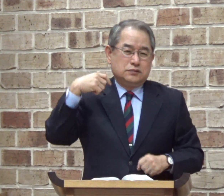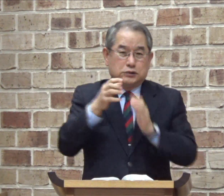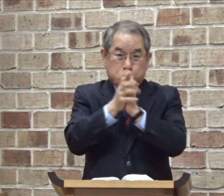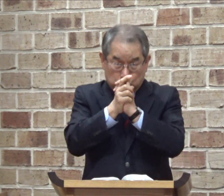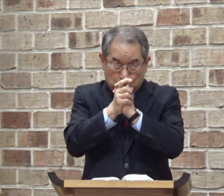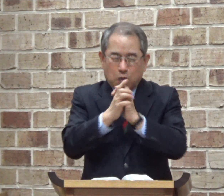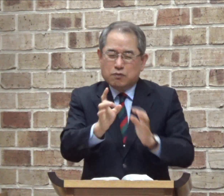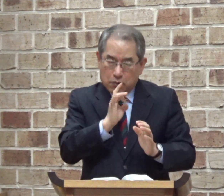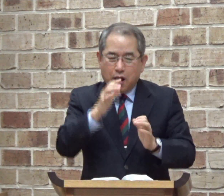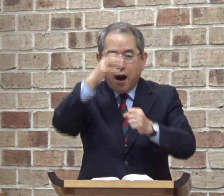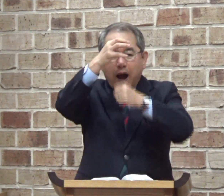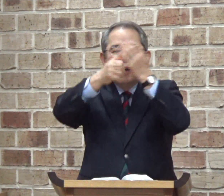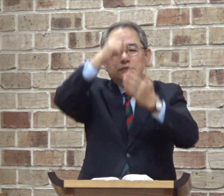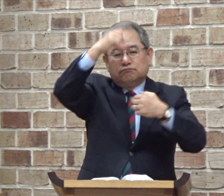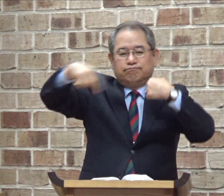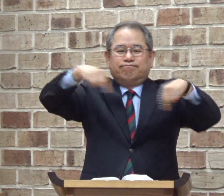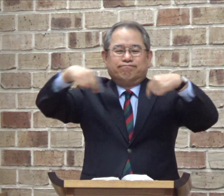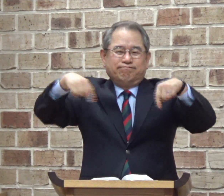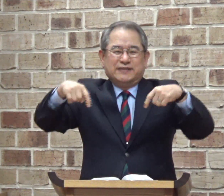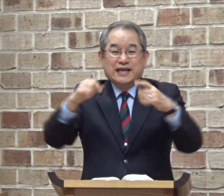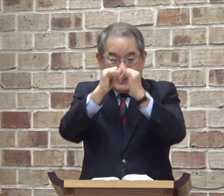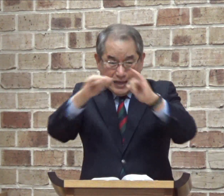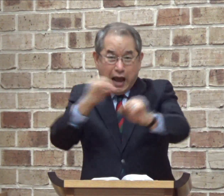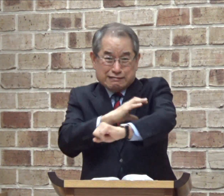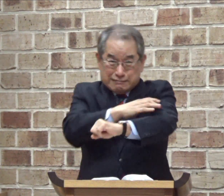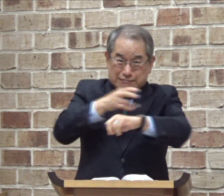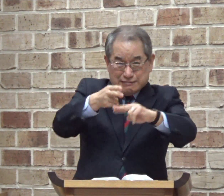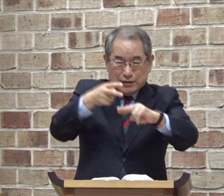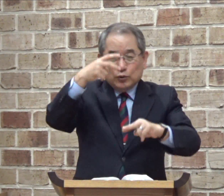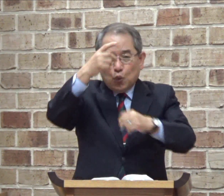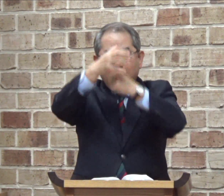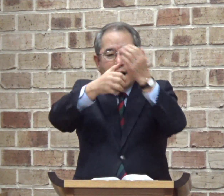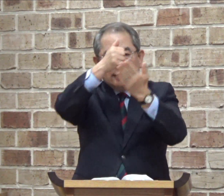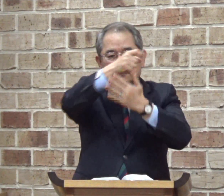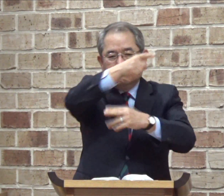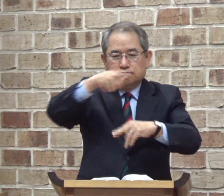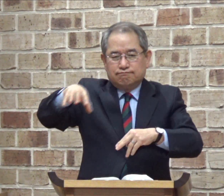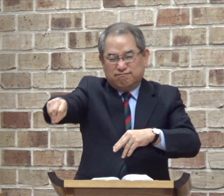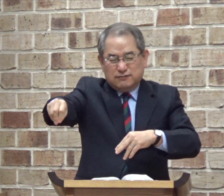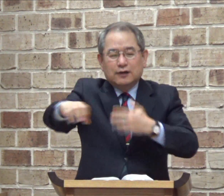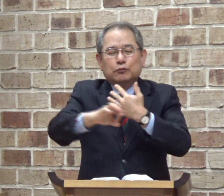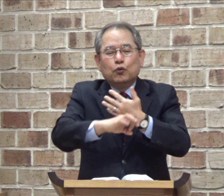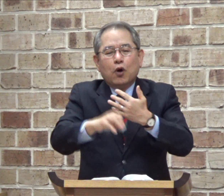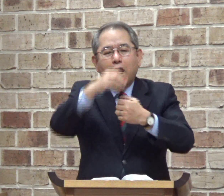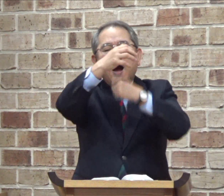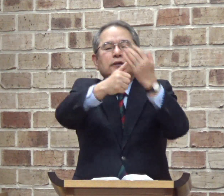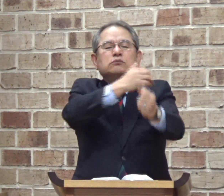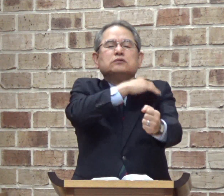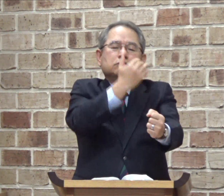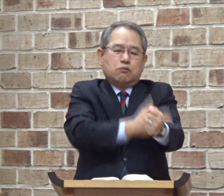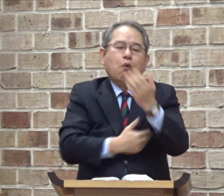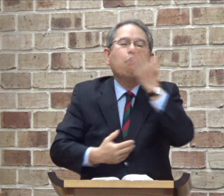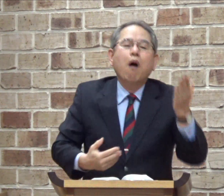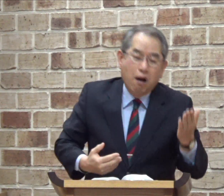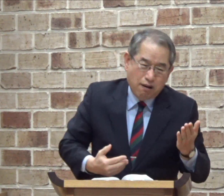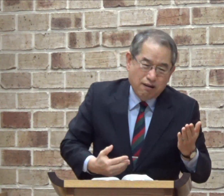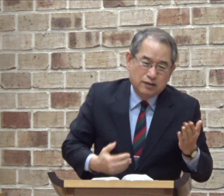정말로 기도 많이 해야 하겠구나. 기도 많이 하나님이 나라를 다스리시며 하나님의 주권 하에 이